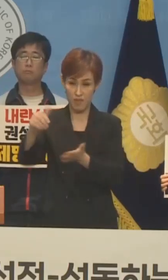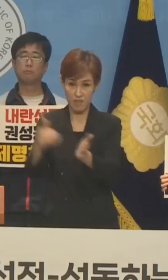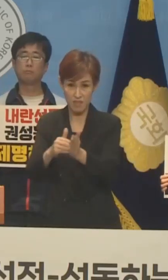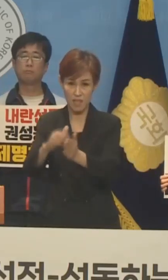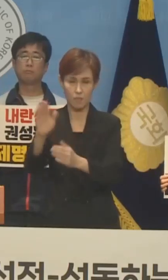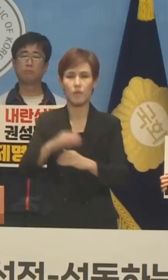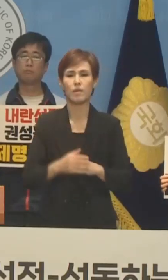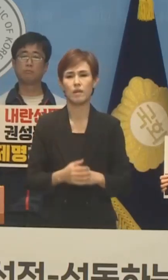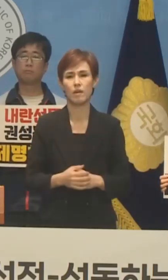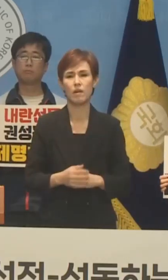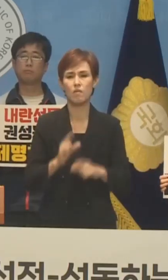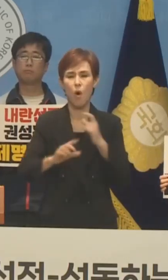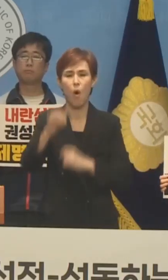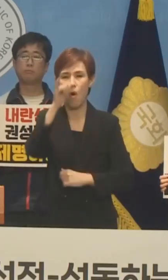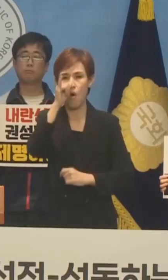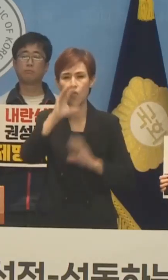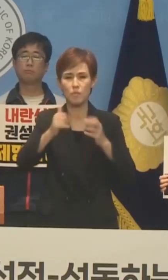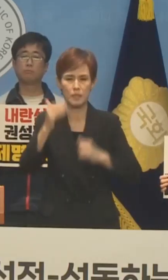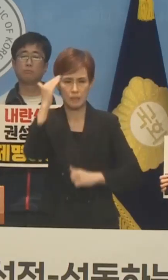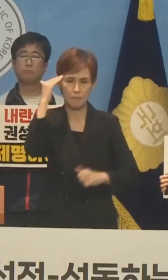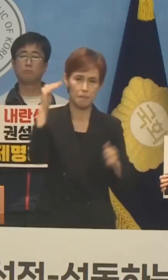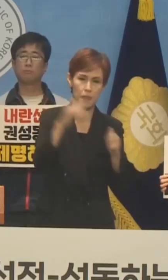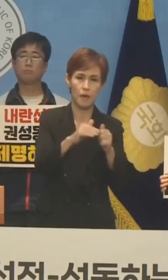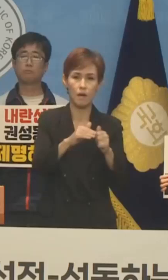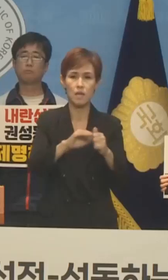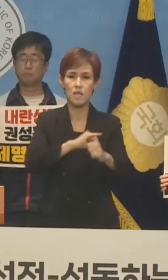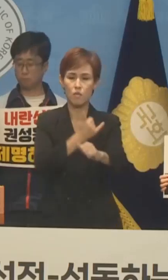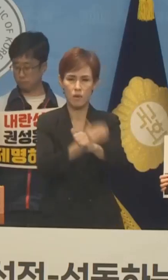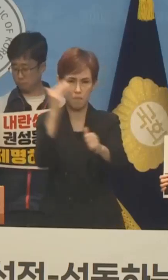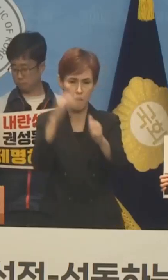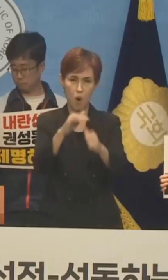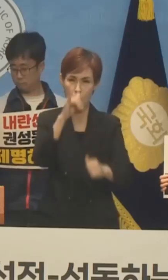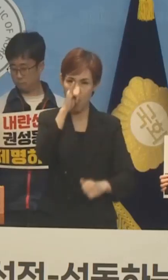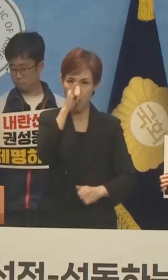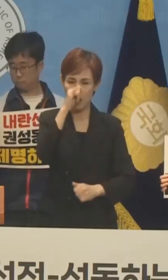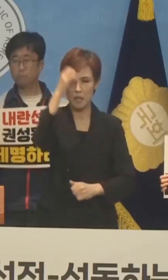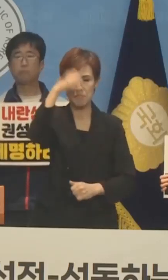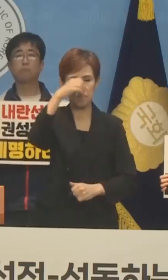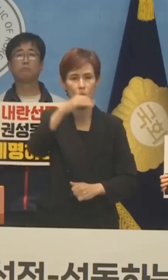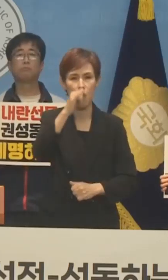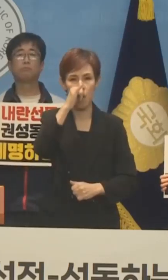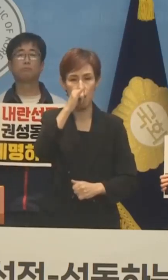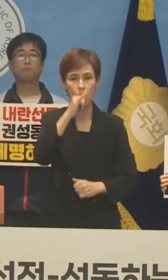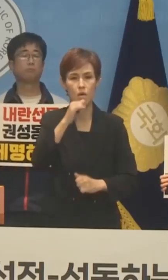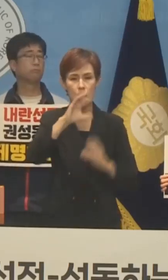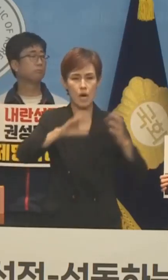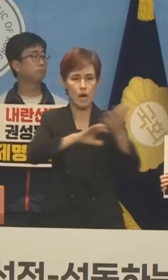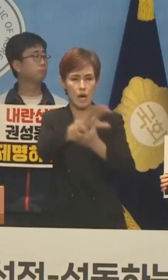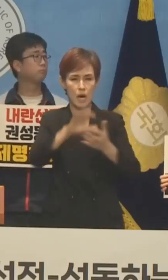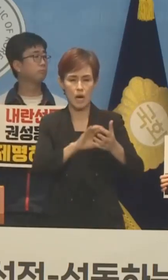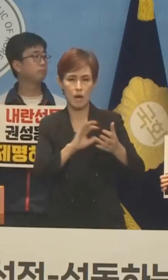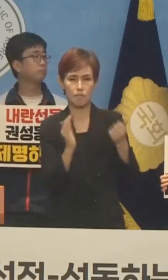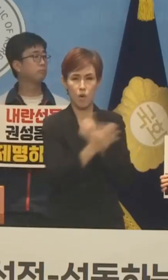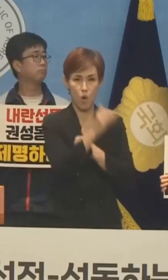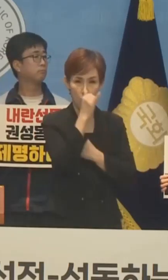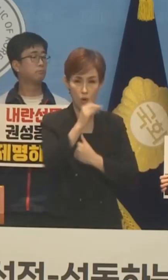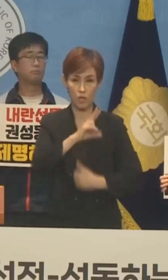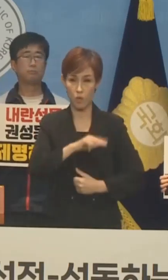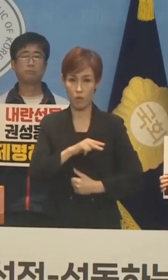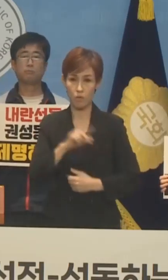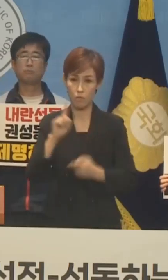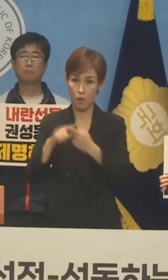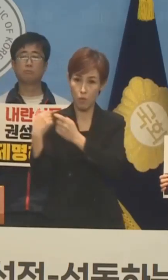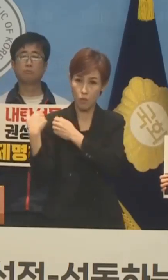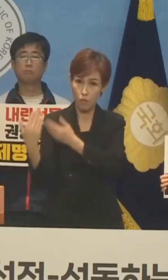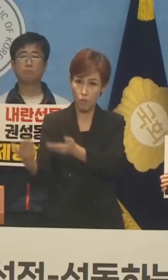시민의 기본권과 인권 침해가 일어나는 폭력적인 상황에 눈 감고 내란 수개를 감싸고 도는 국회의원을 그대로 두는